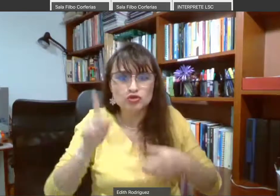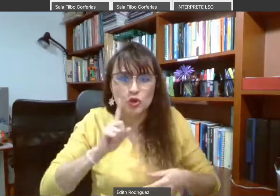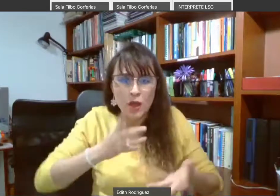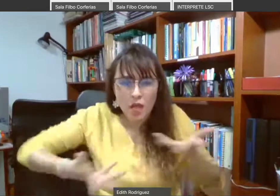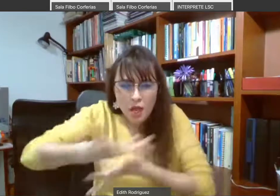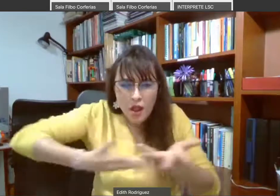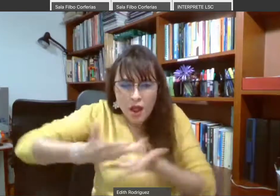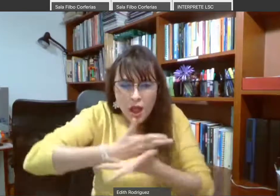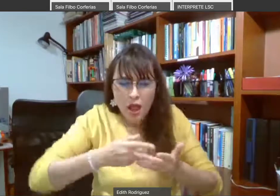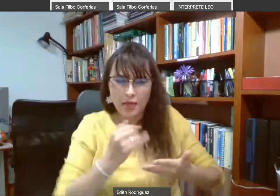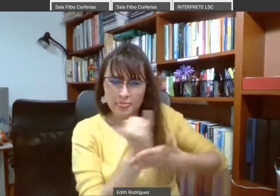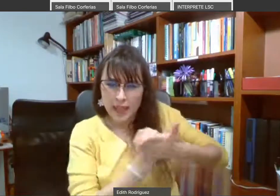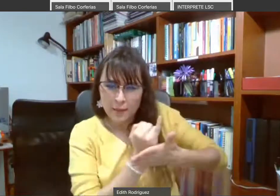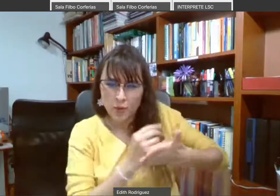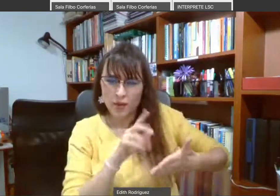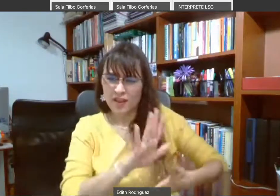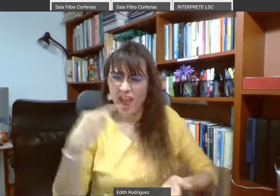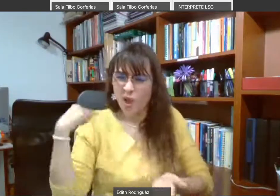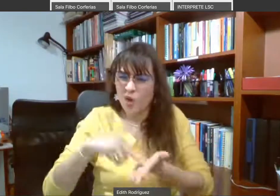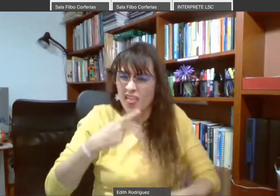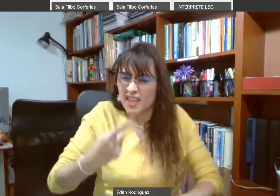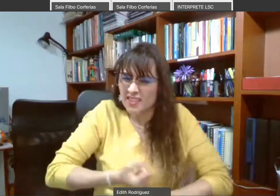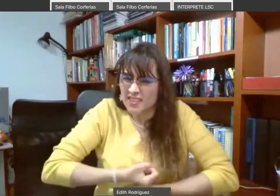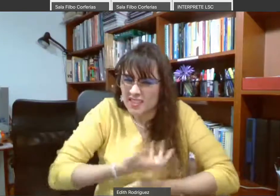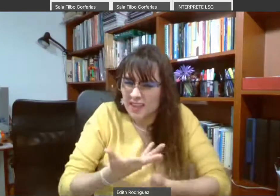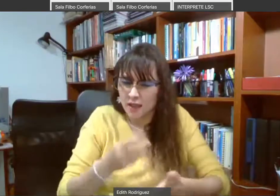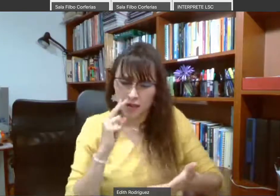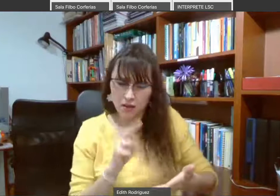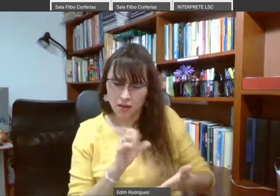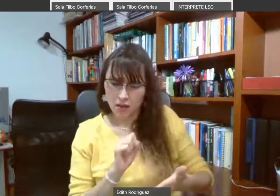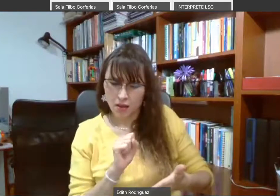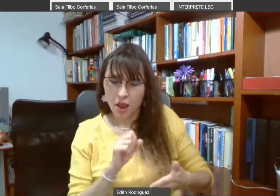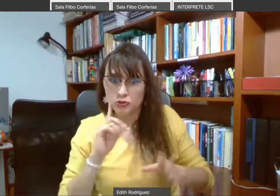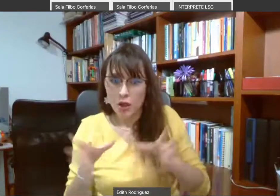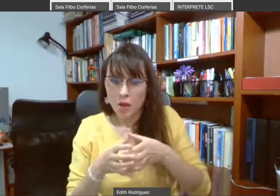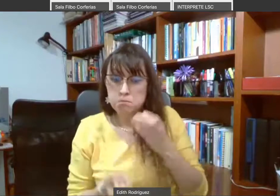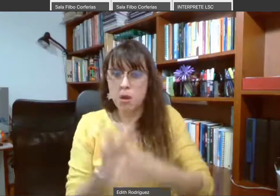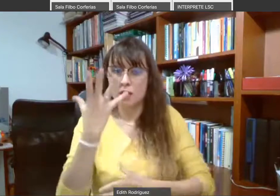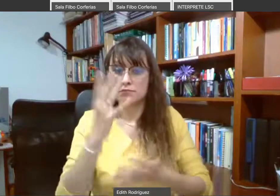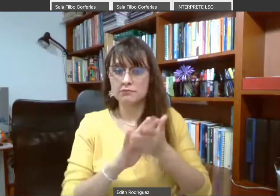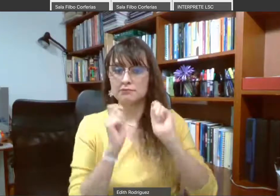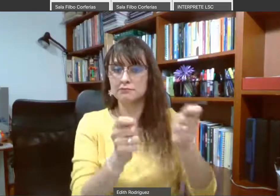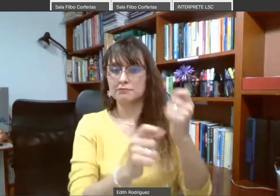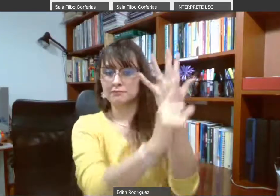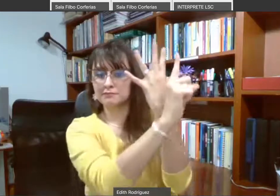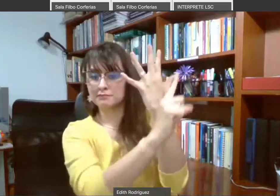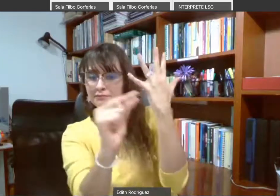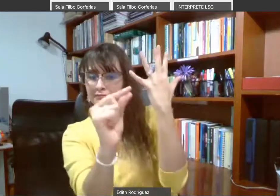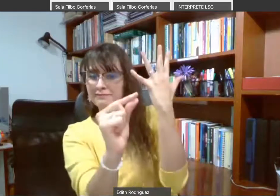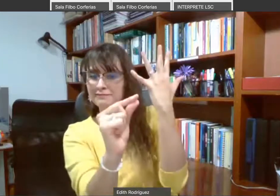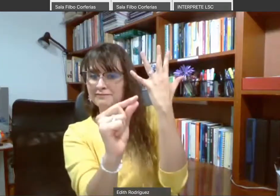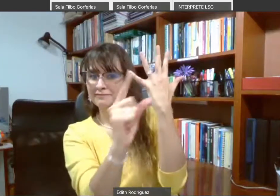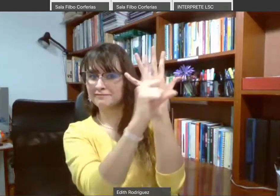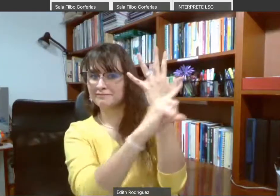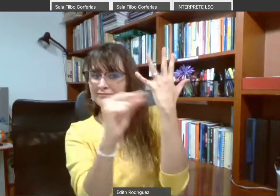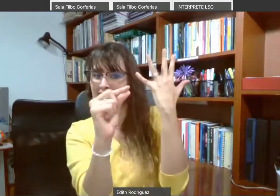Entonces, con el tiempo, cuando los sordos estuvieron socializando, dibujando, queriendo entender qué era lo que decía